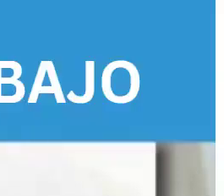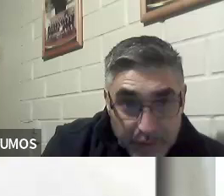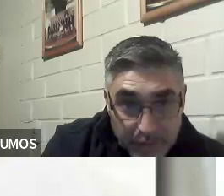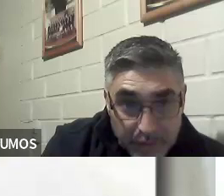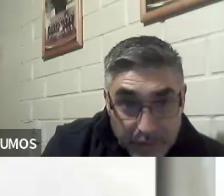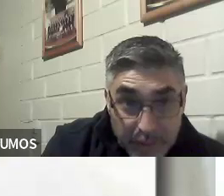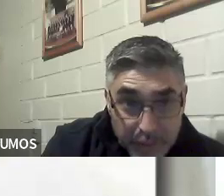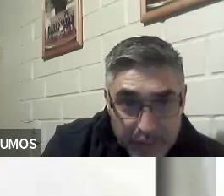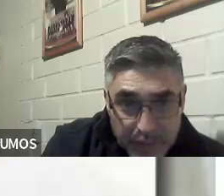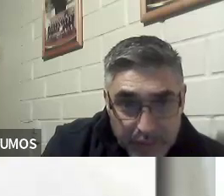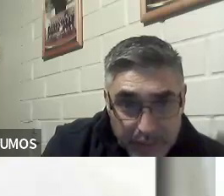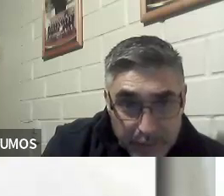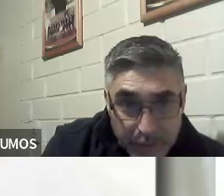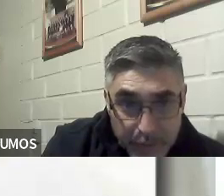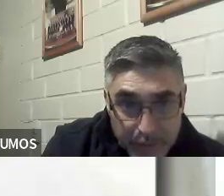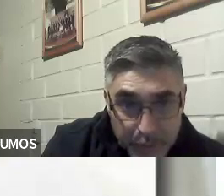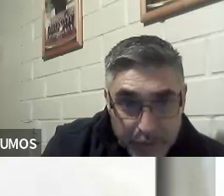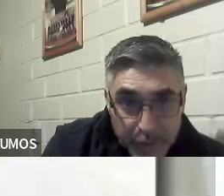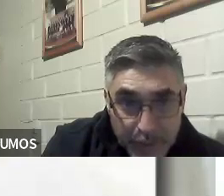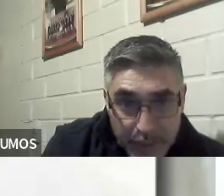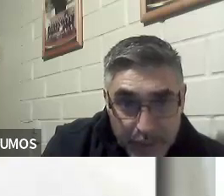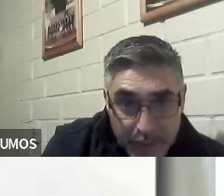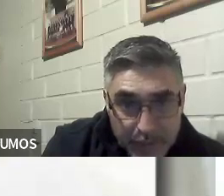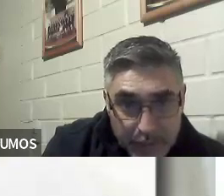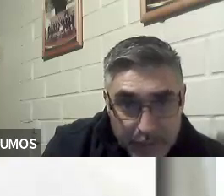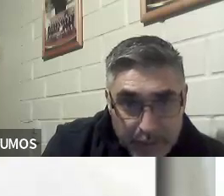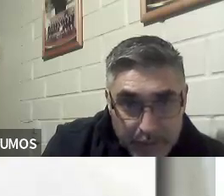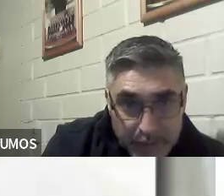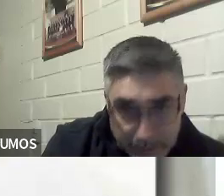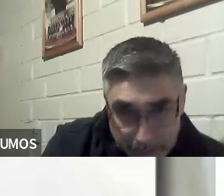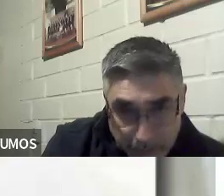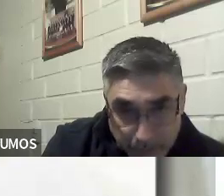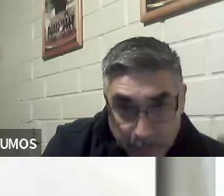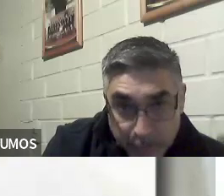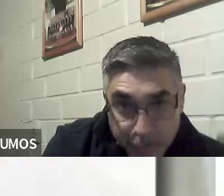inadecuadas, tiene una transpaleta ahí con la cual transporta todas las cajas. Eh,